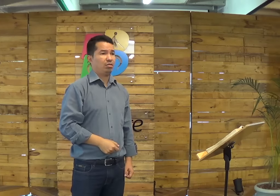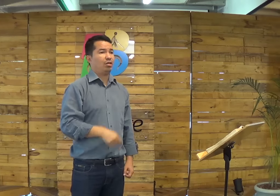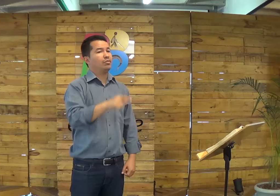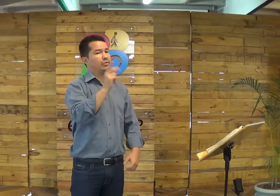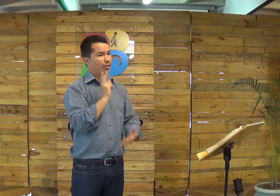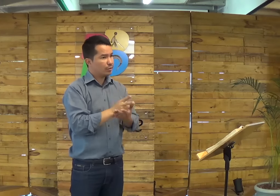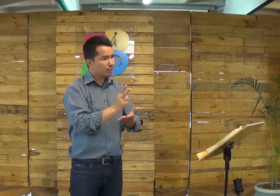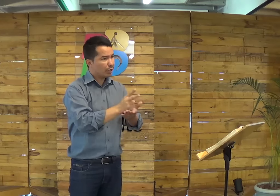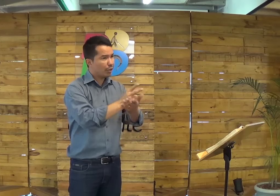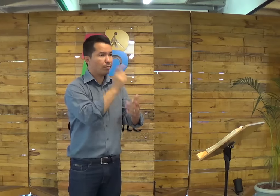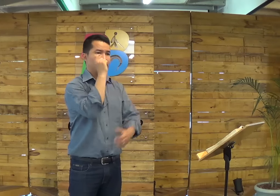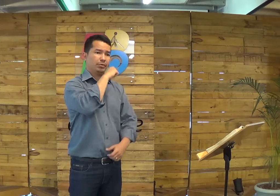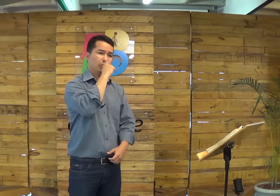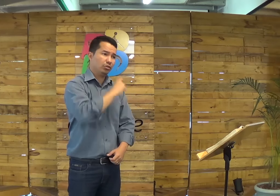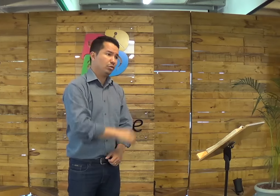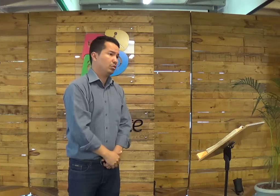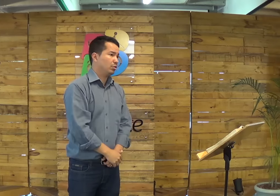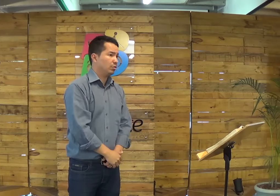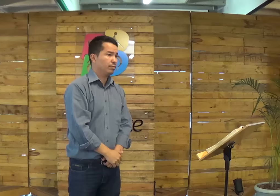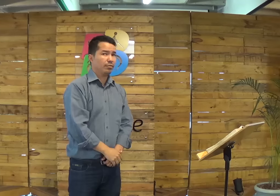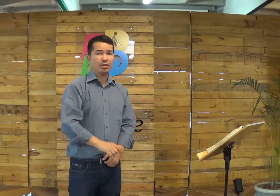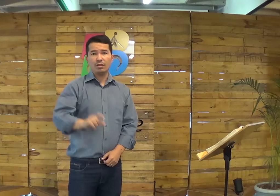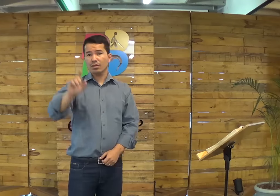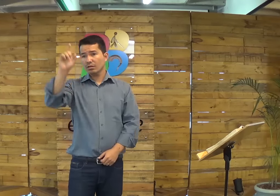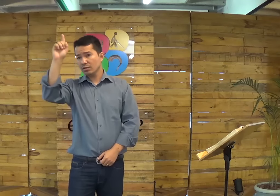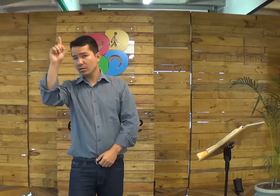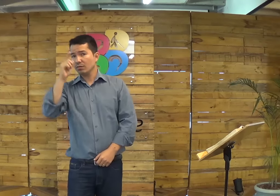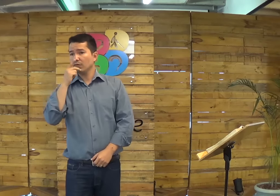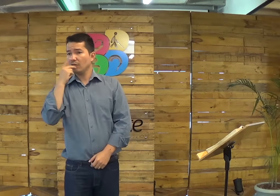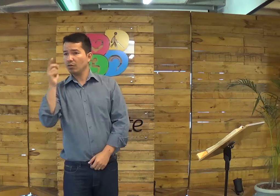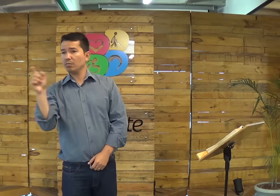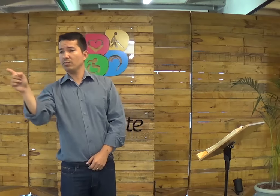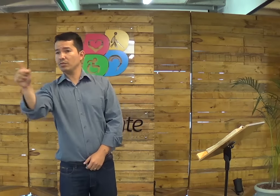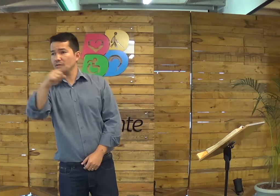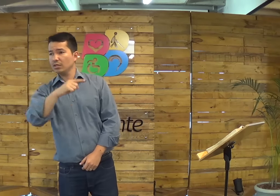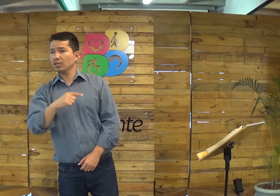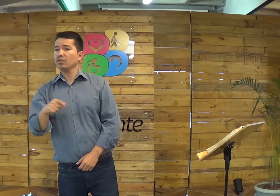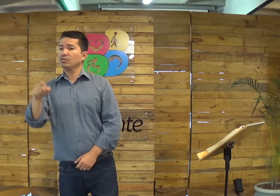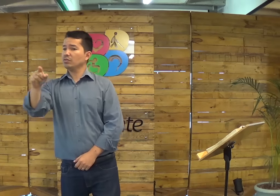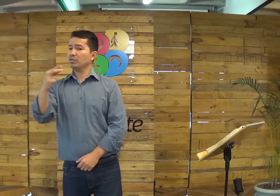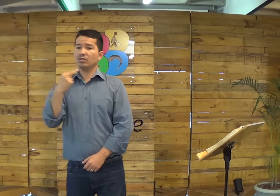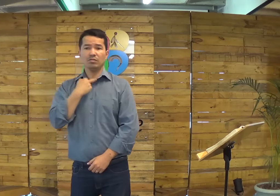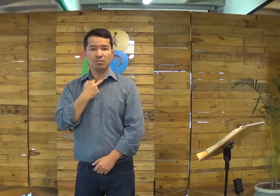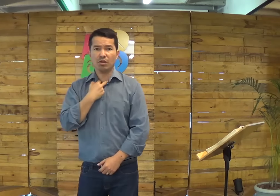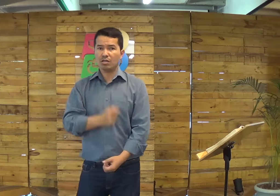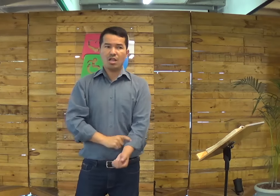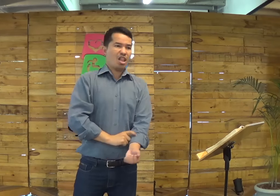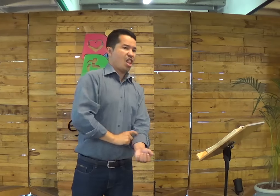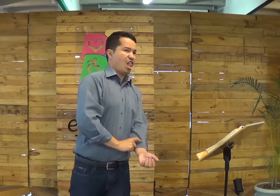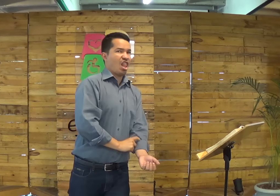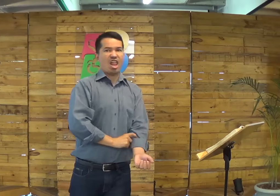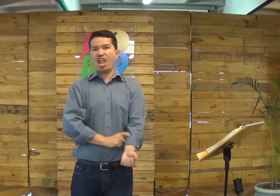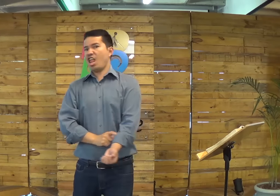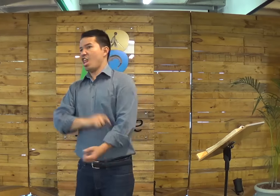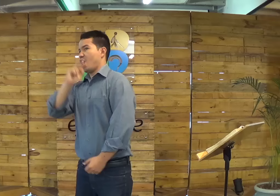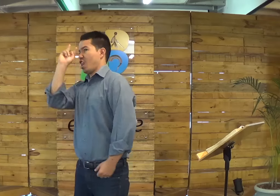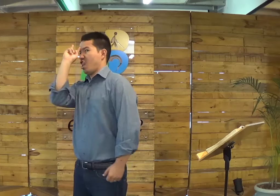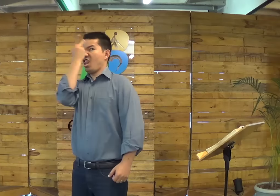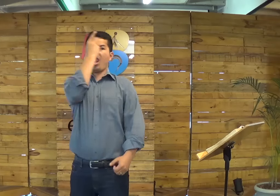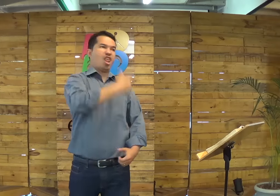mentir e você tá lá sempre contando uma mentirinha Deus falou para você que você não pode ficar nervoso